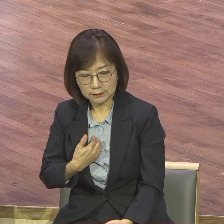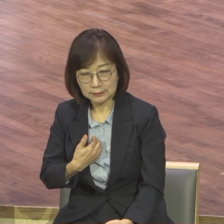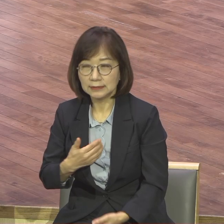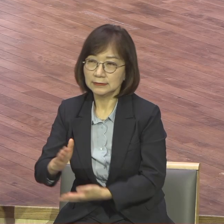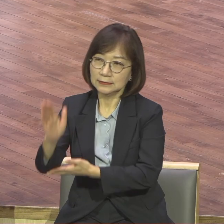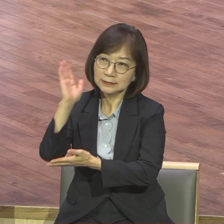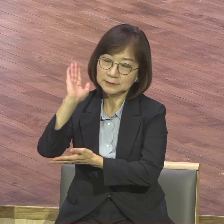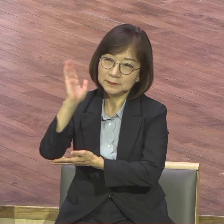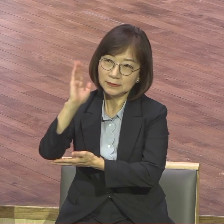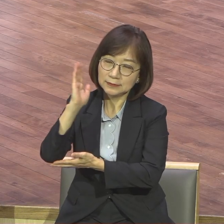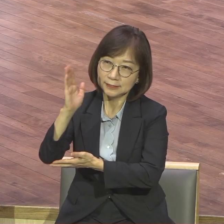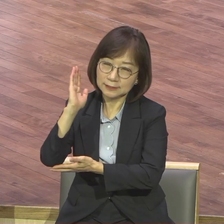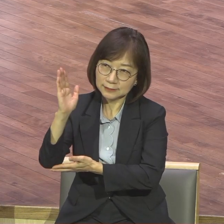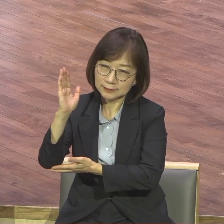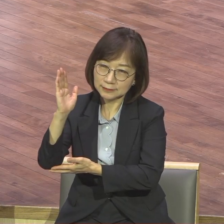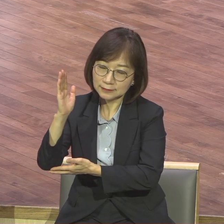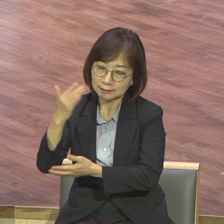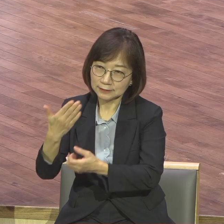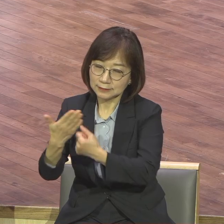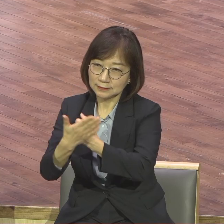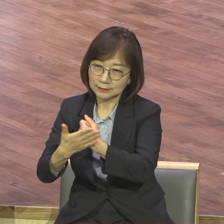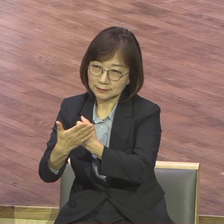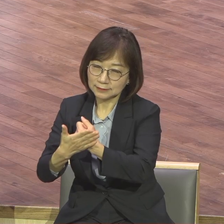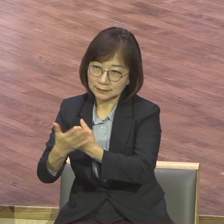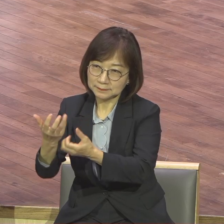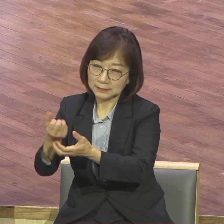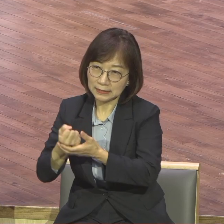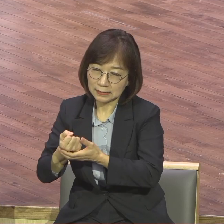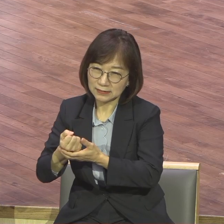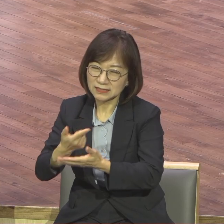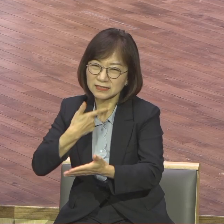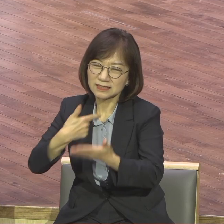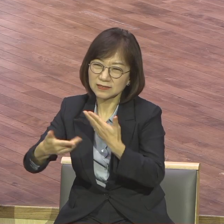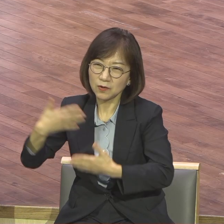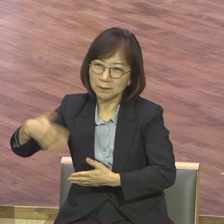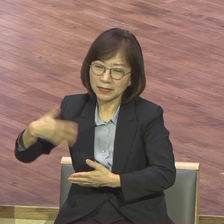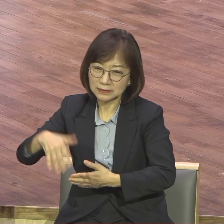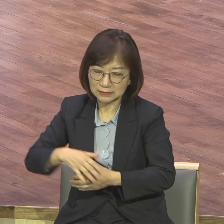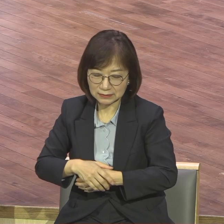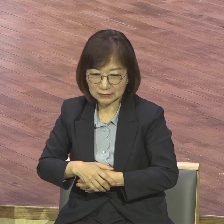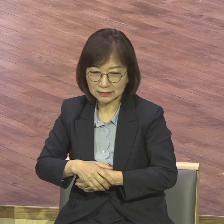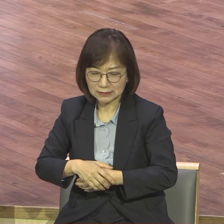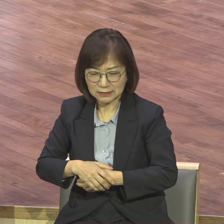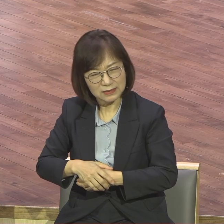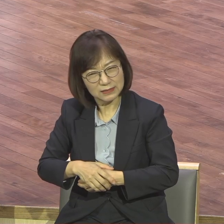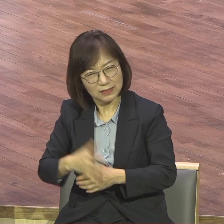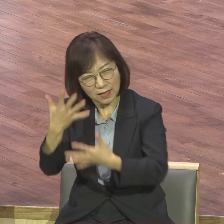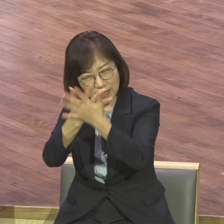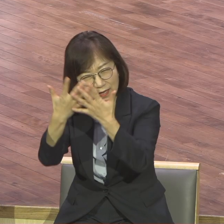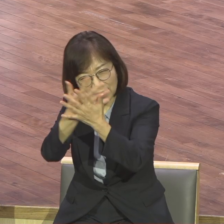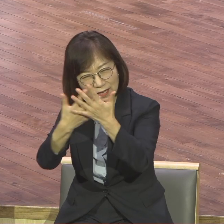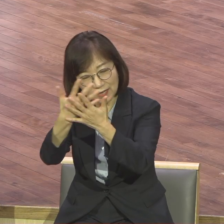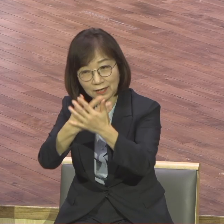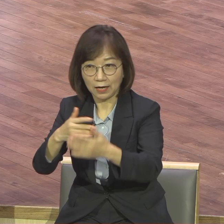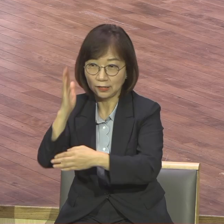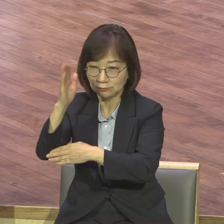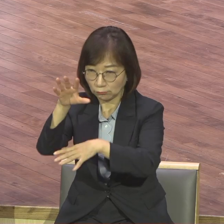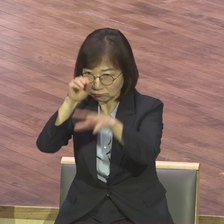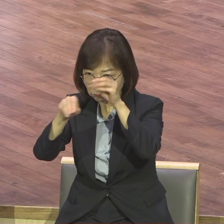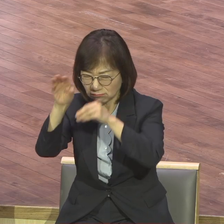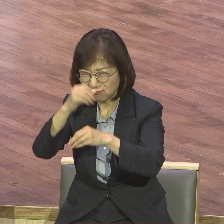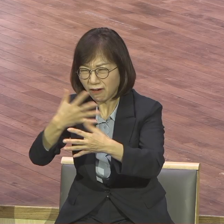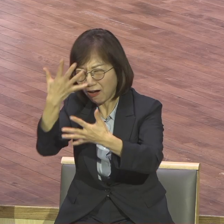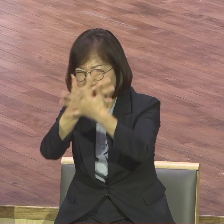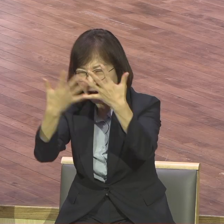같기도 한데, 뭔가 있는 것 같기도 한데, 내가 처음이 안 되니까 내 것이 안 돼가지고, 주소 들은 말은 있는데, 내 것이 안